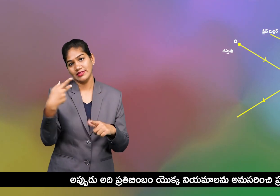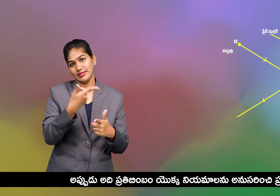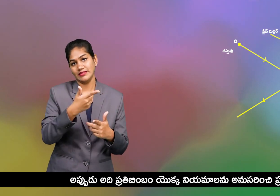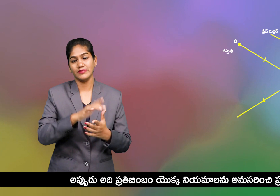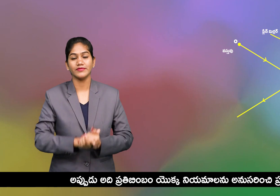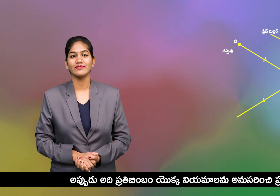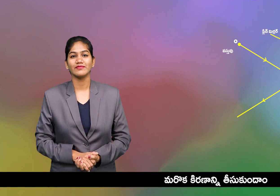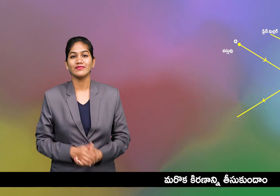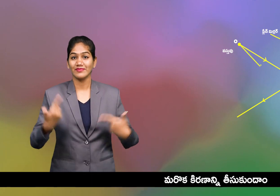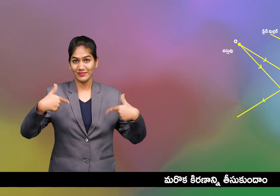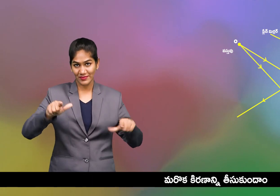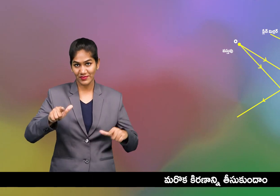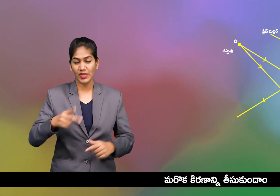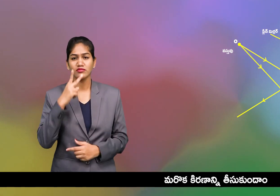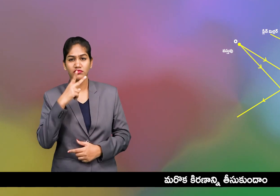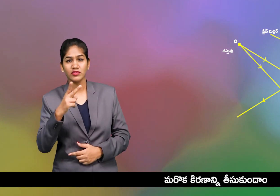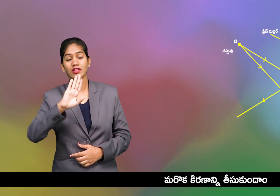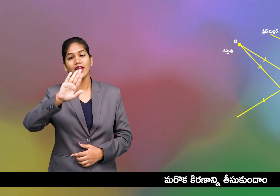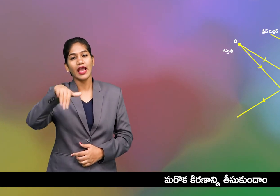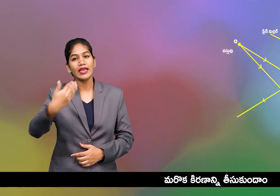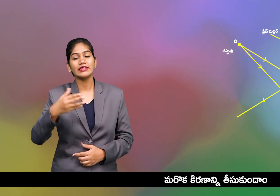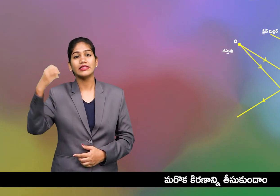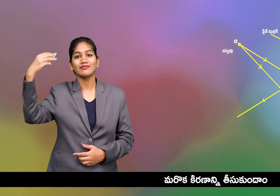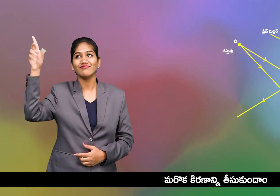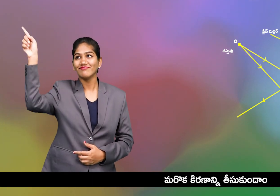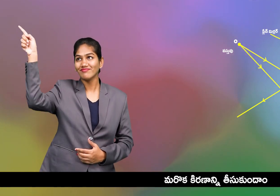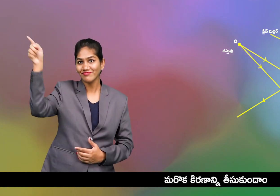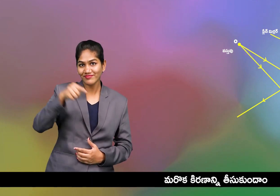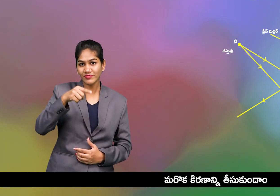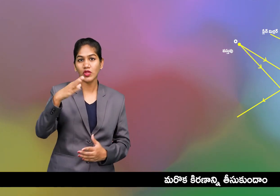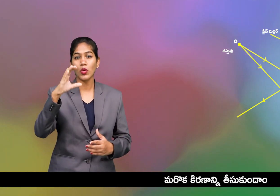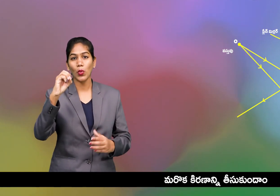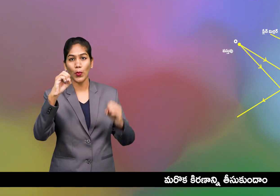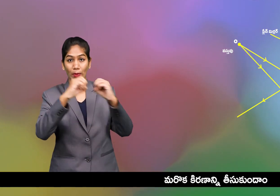మరొక కిరణాన్ని తీసుకుందాం.